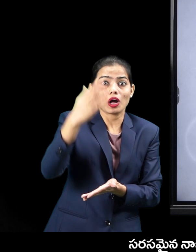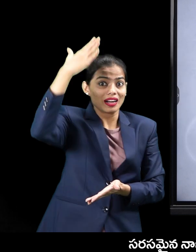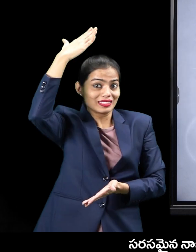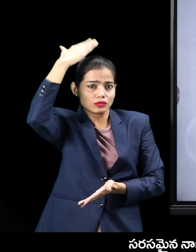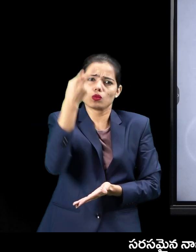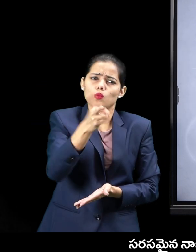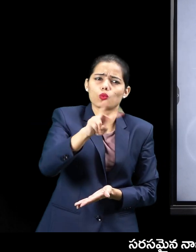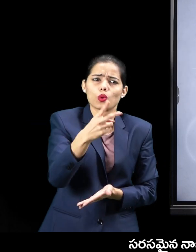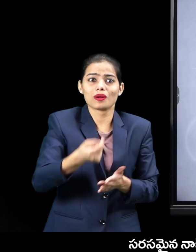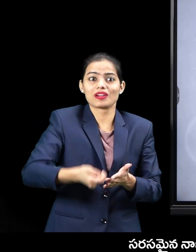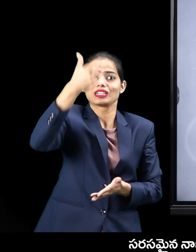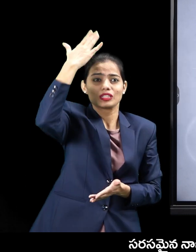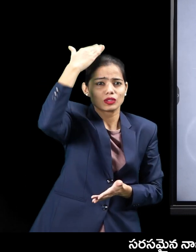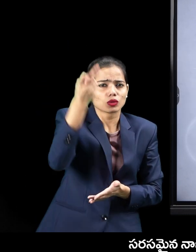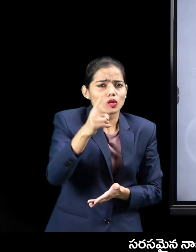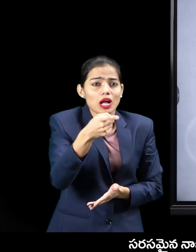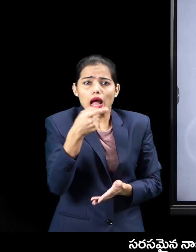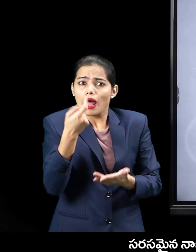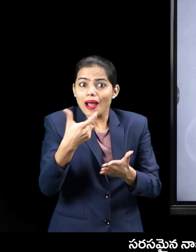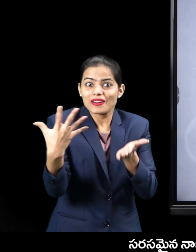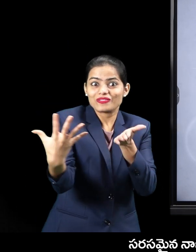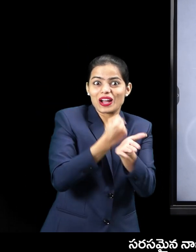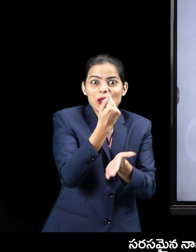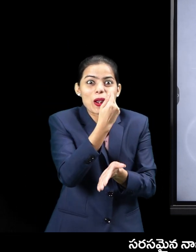మరియు బొమ్మ లేదా బొరుసులను పొందడం